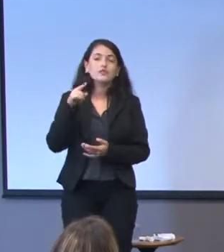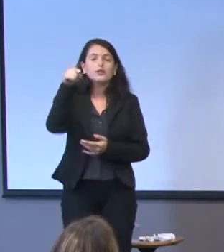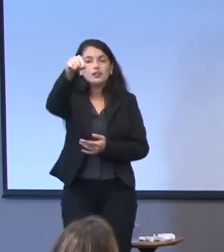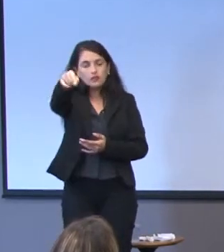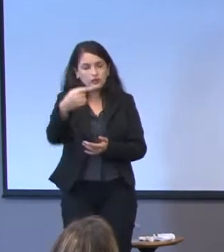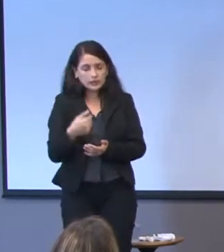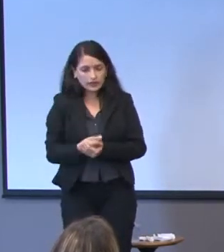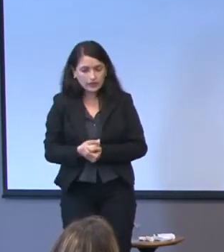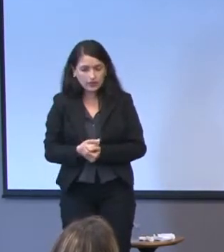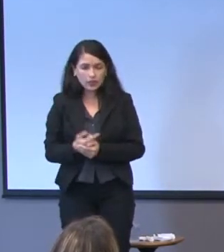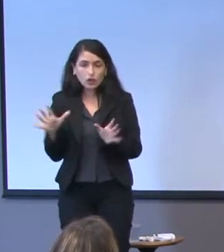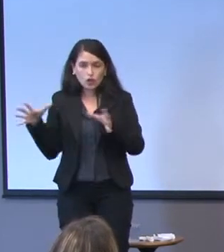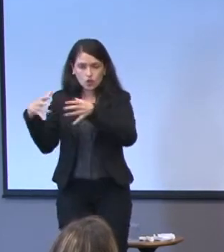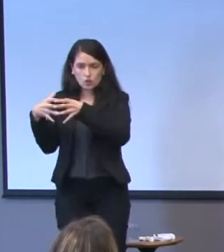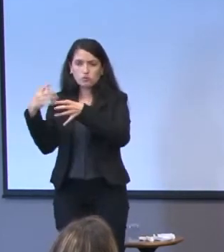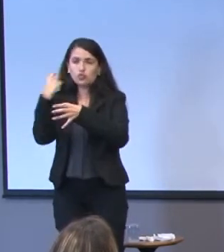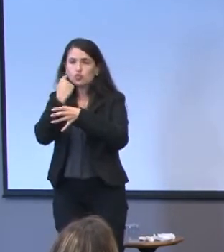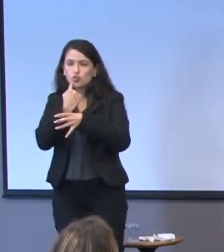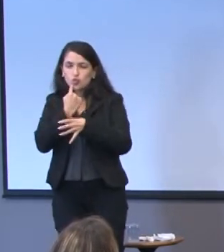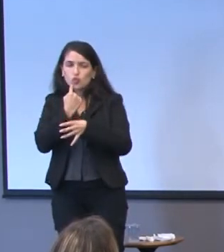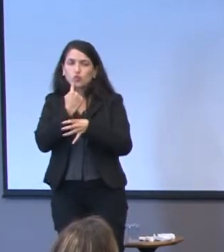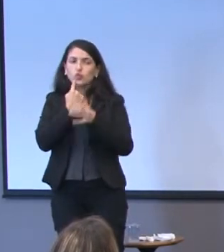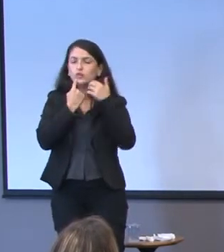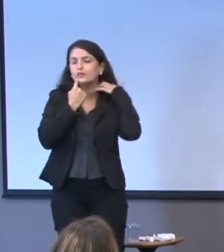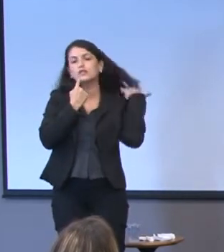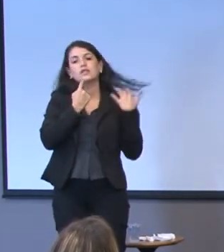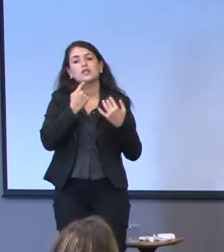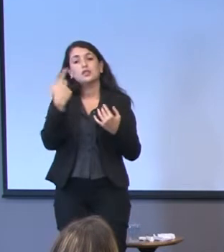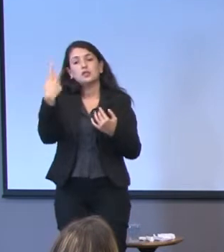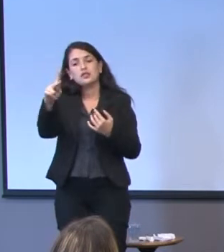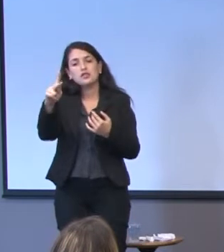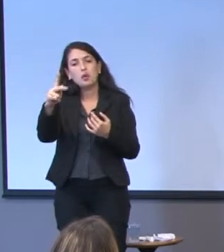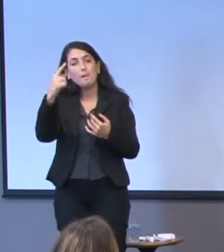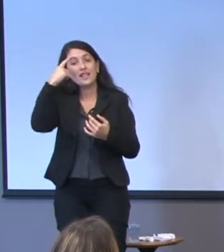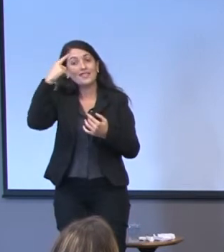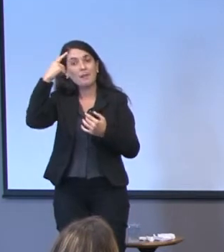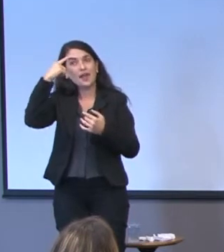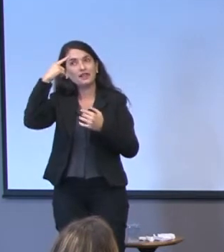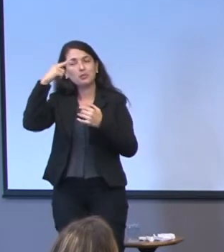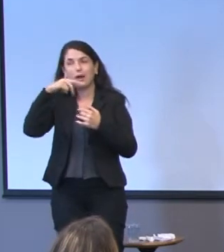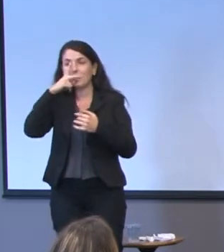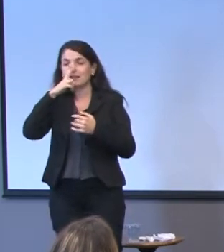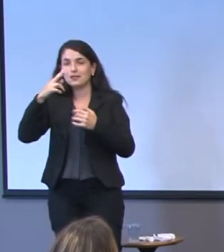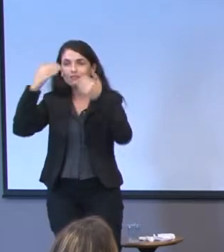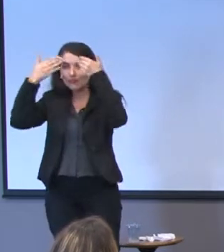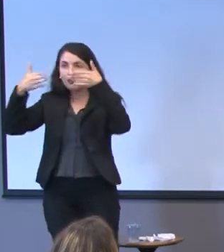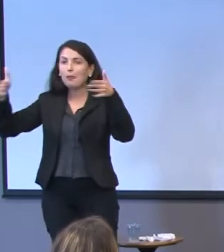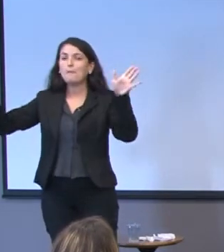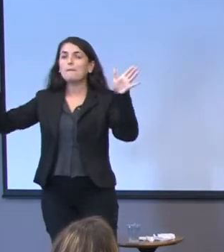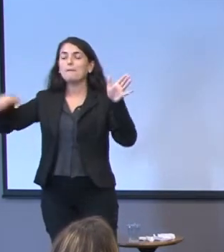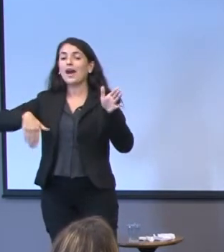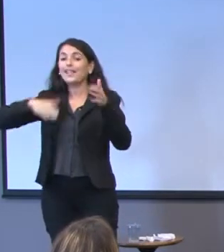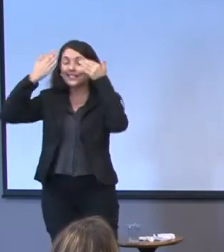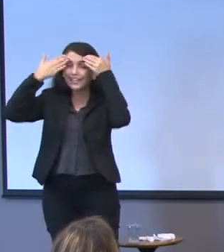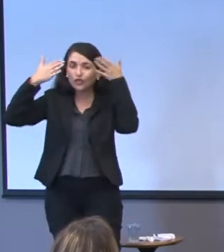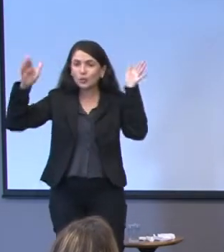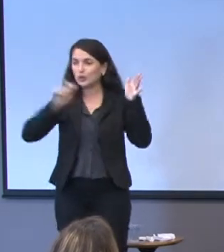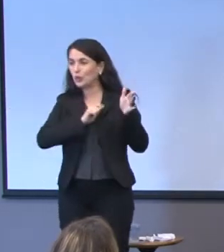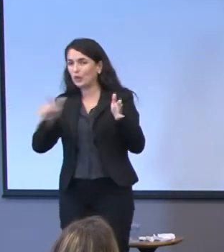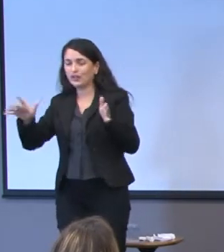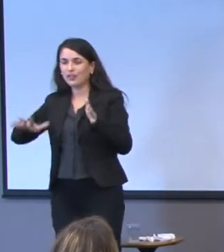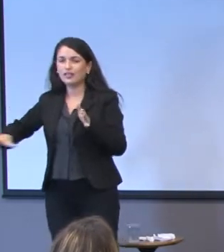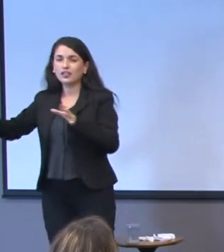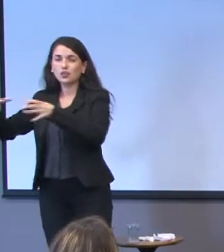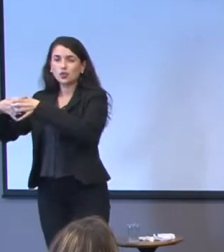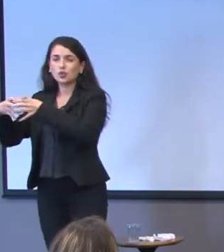grupos de surdos, o pensamento dele é muito à frente, assim, porque a maioria das coisas que a gente ouve é que não, mas o surdo está